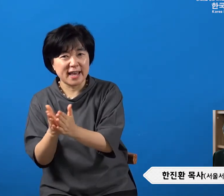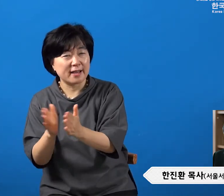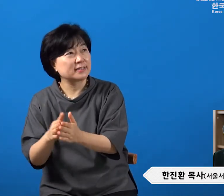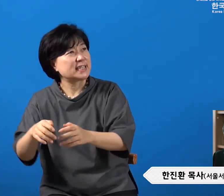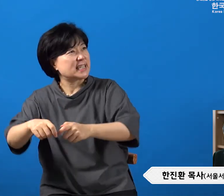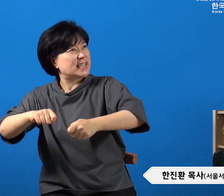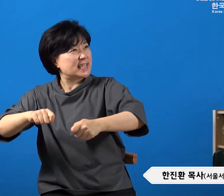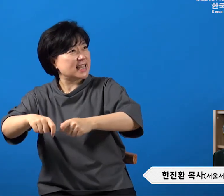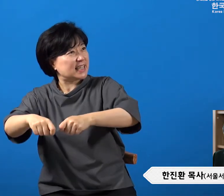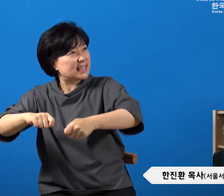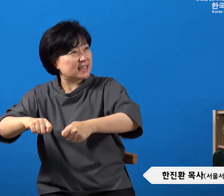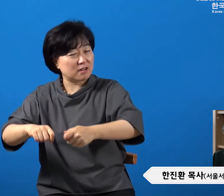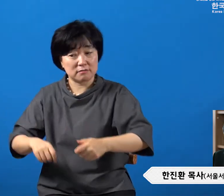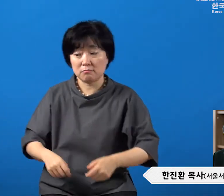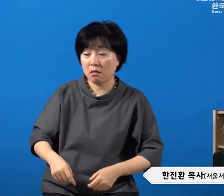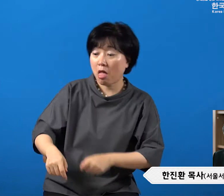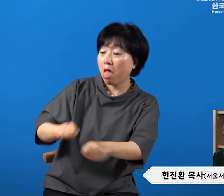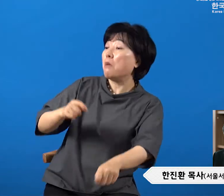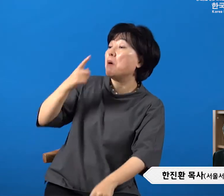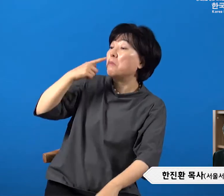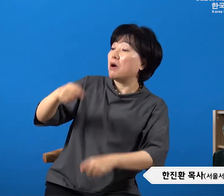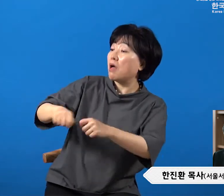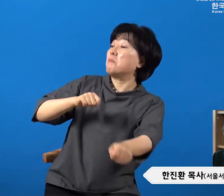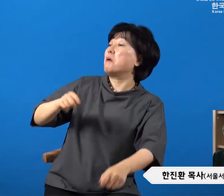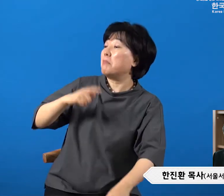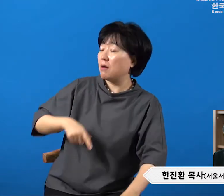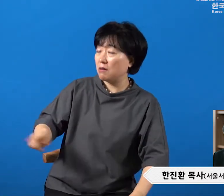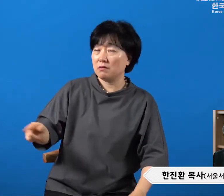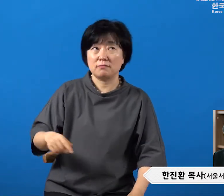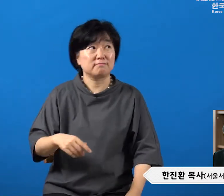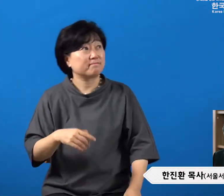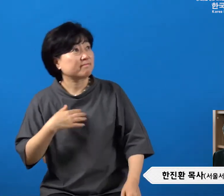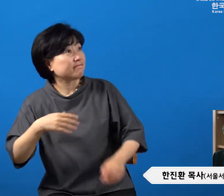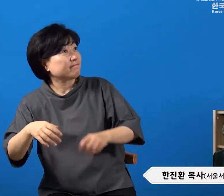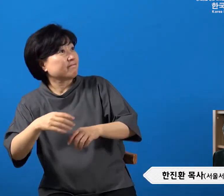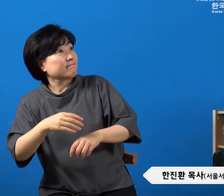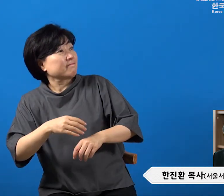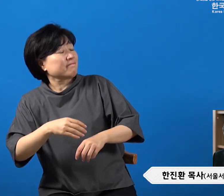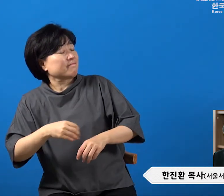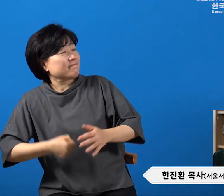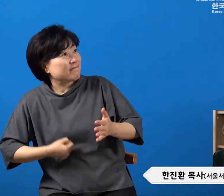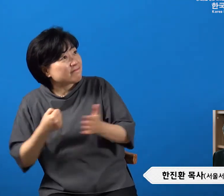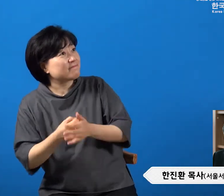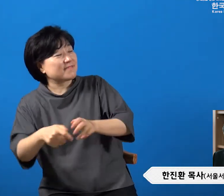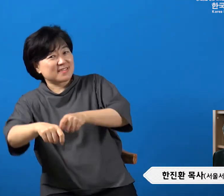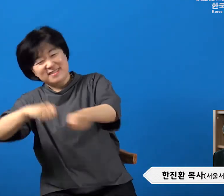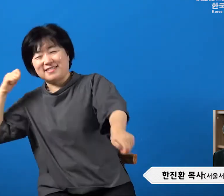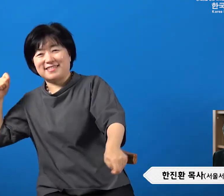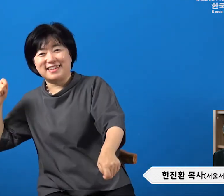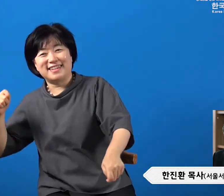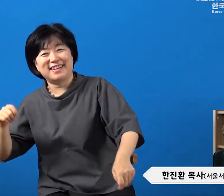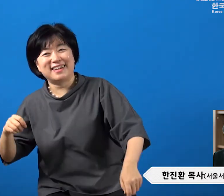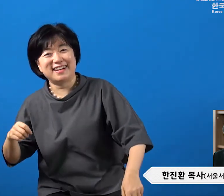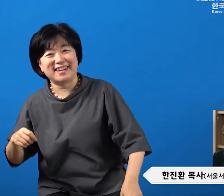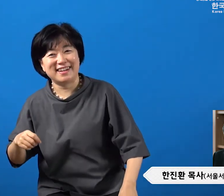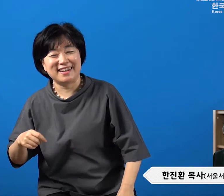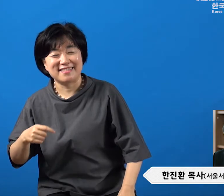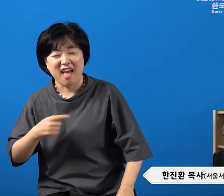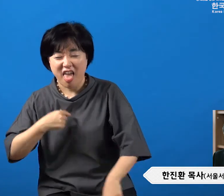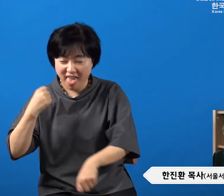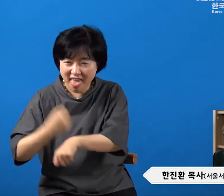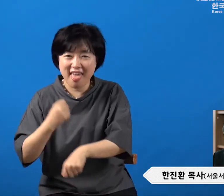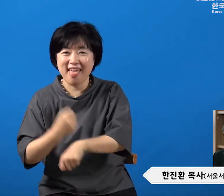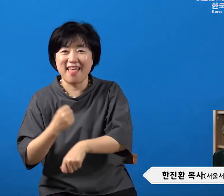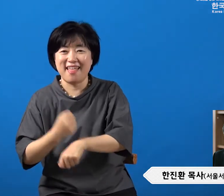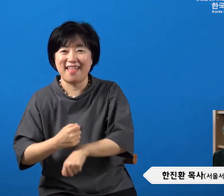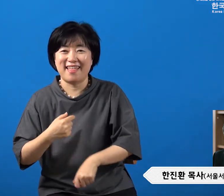설마 찢겠나 싶은 거지요. 제가 그 자리에서 확 찢어버렸습니다. 여러분, 제가 그런 사람입니다.